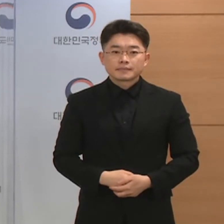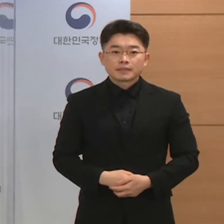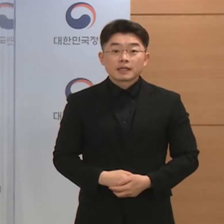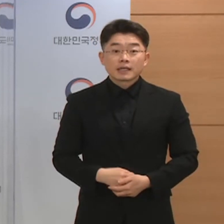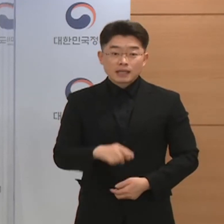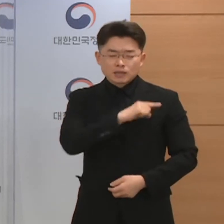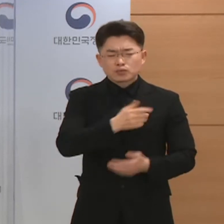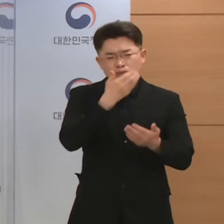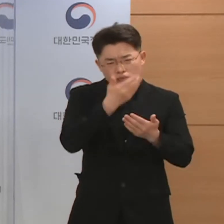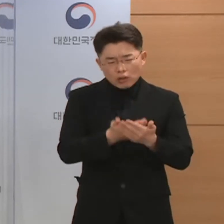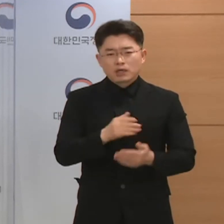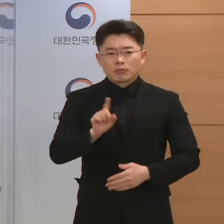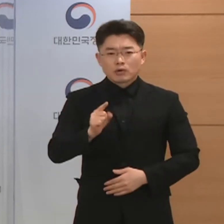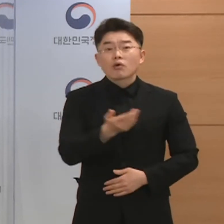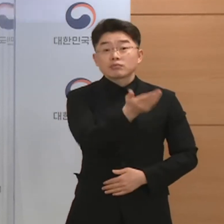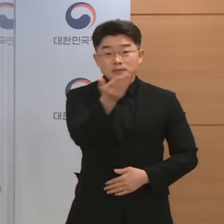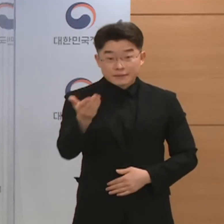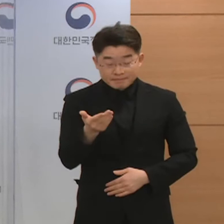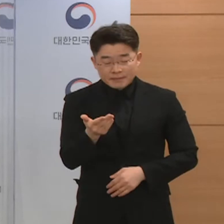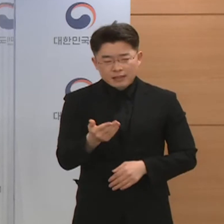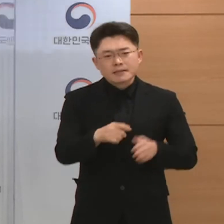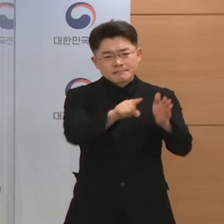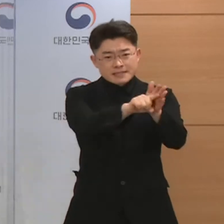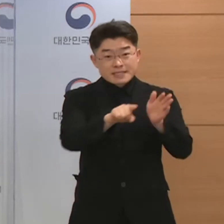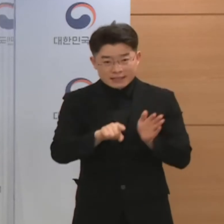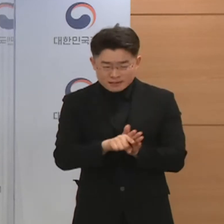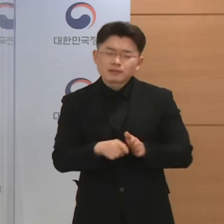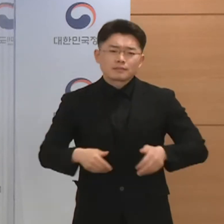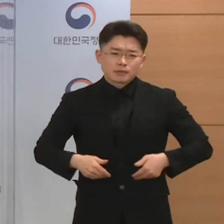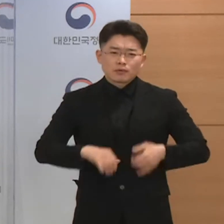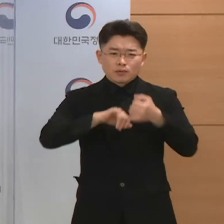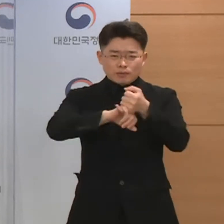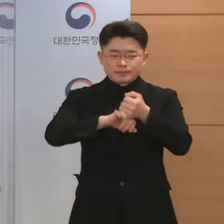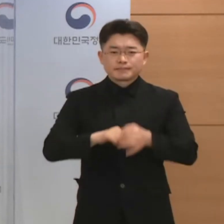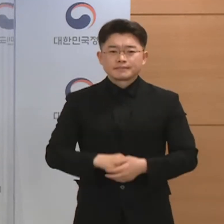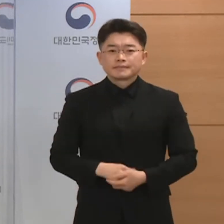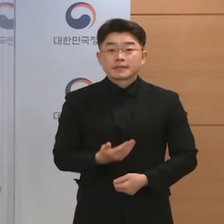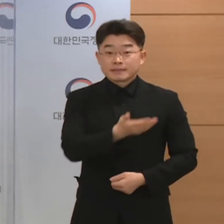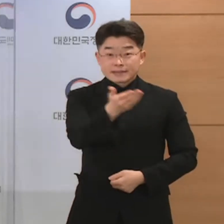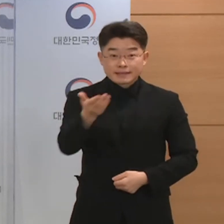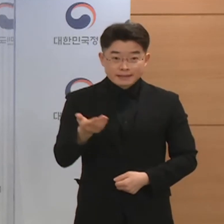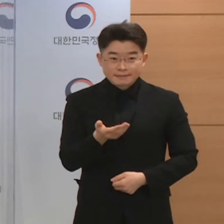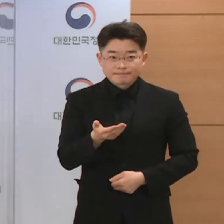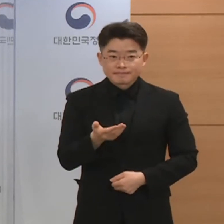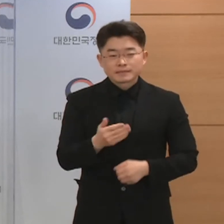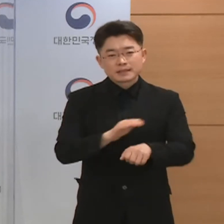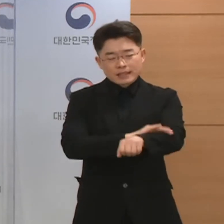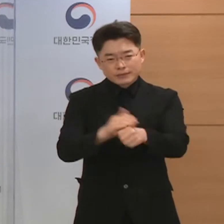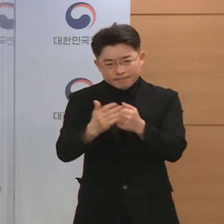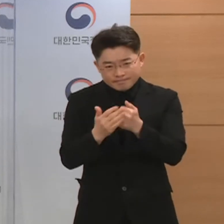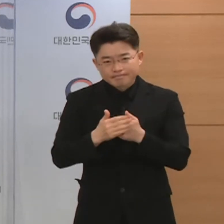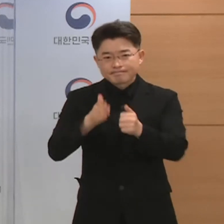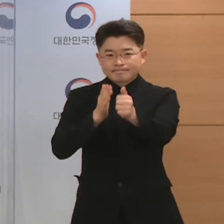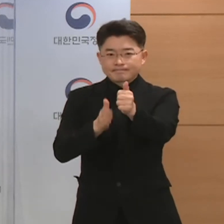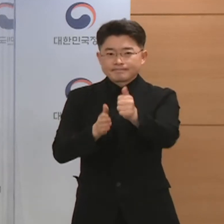신뢰를 기반으로 협조가 필요한 사항이라고 생각이 됩니다. 이 부분에 대해서는 국민 여러분들께도 협조를 구하는